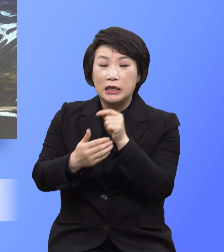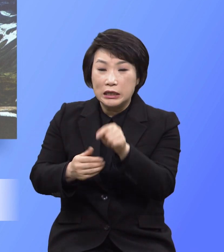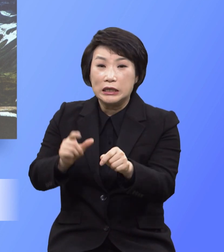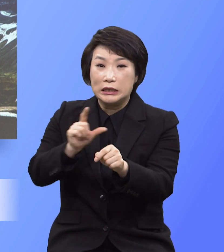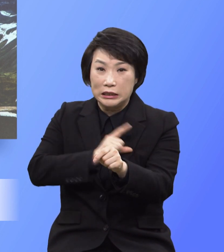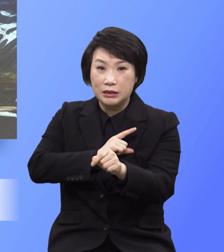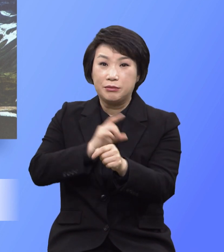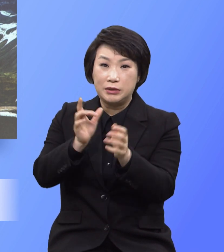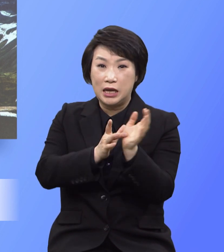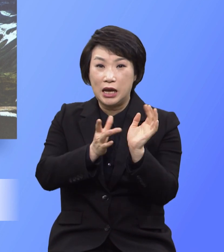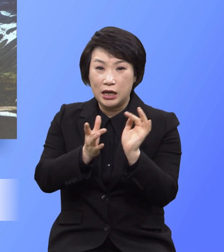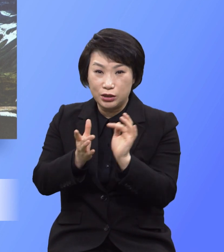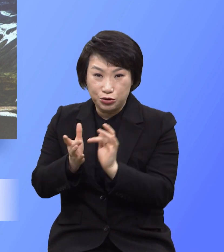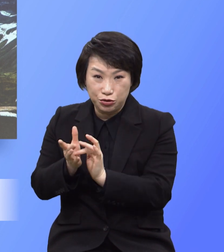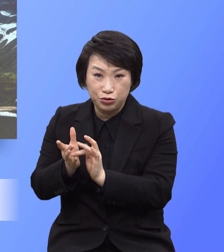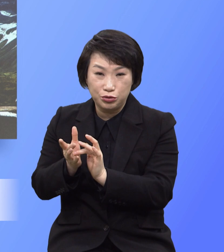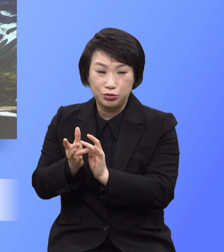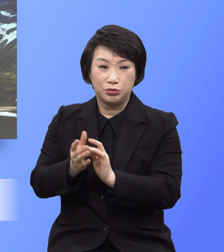이름 예수,